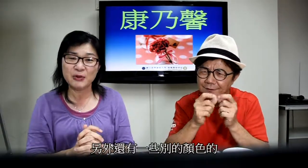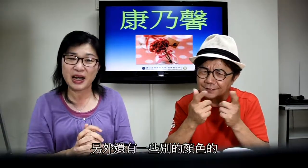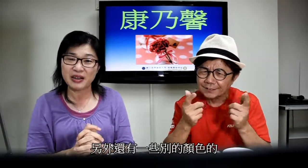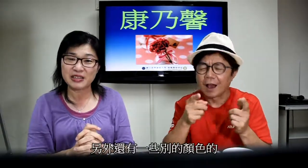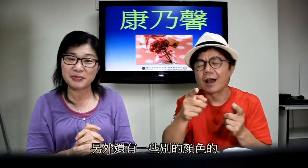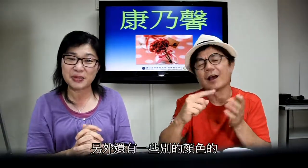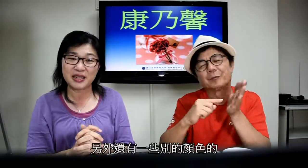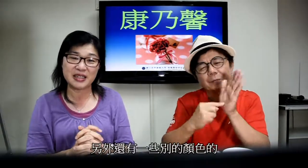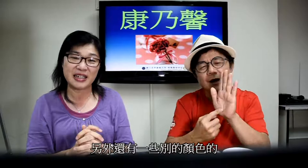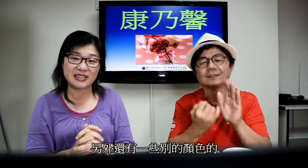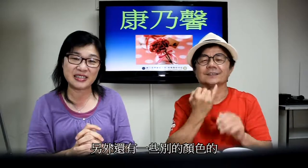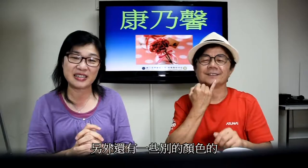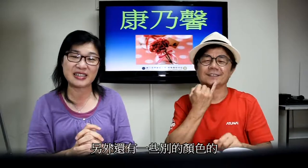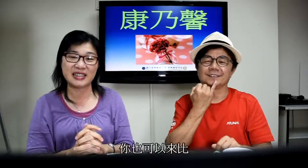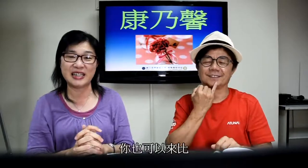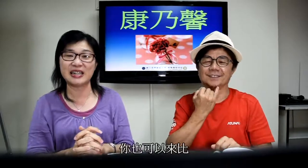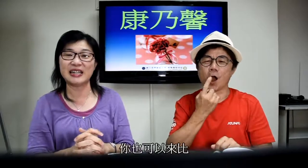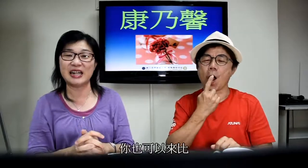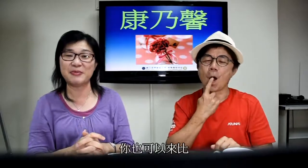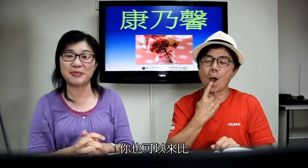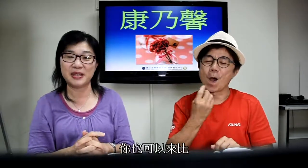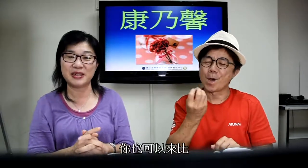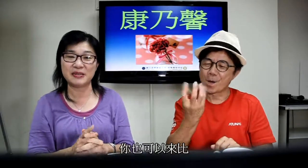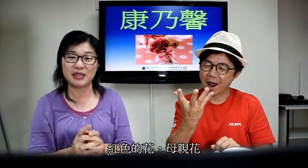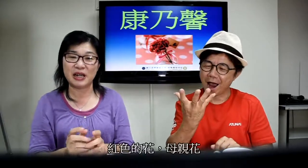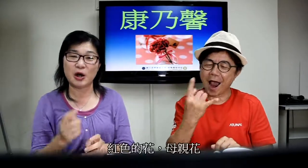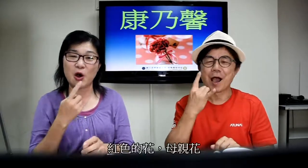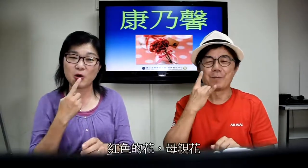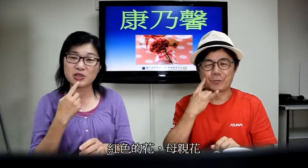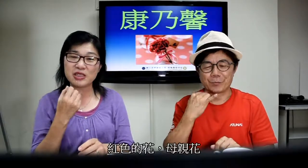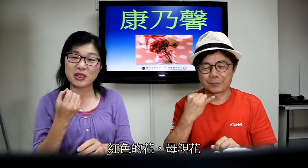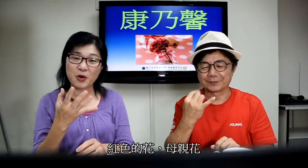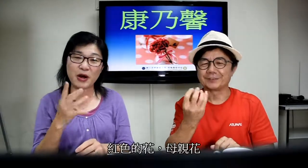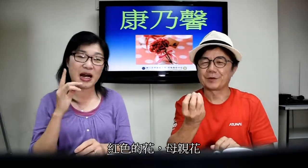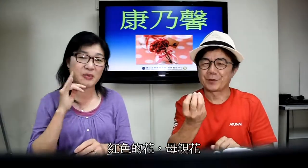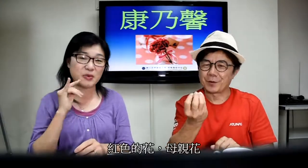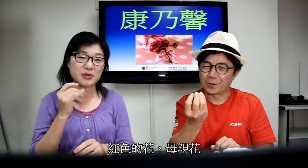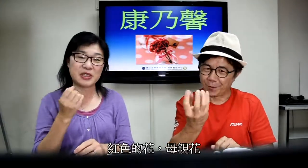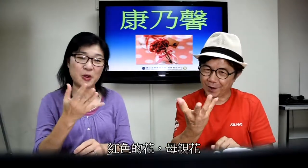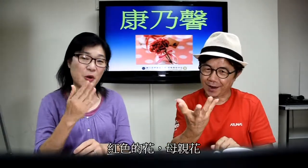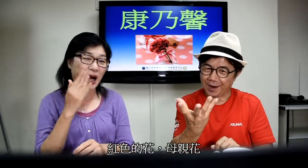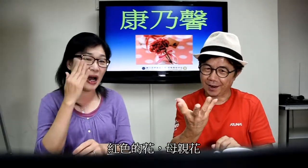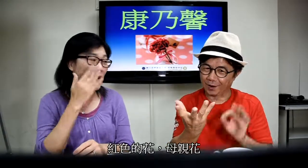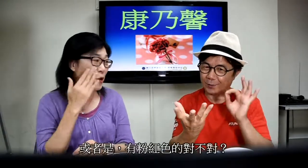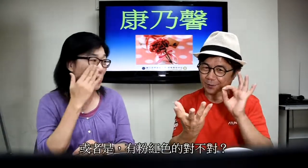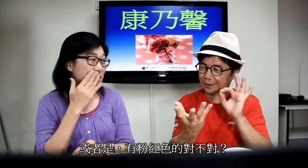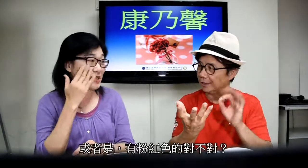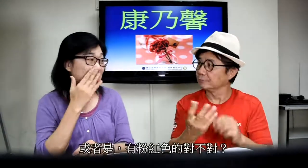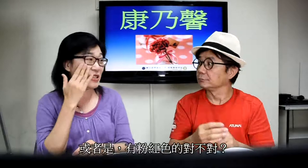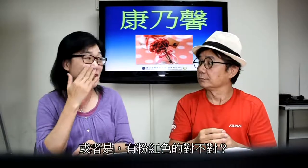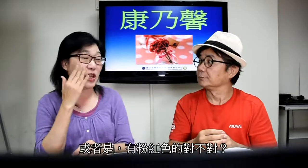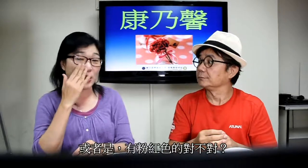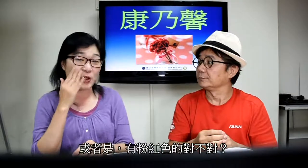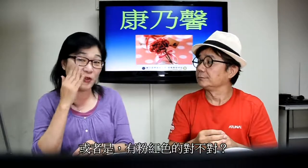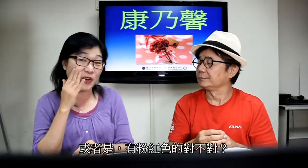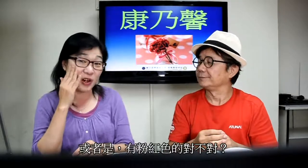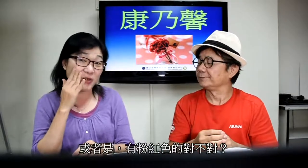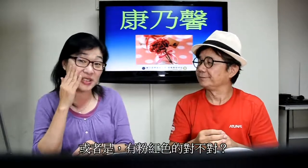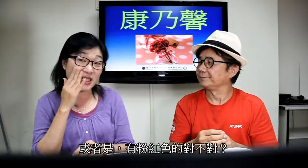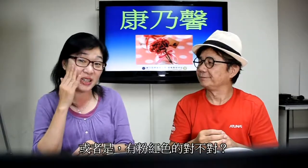有一些别的颜色的，你也可以来比。红色的花，母亲花，或者是有粉红色的，对不